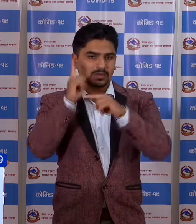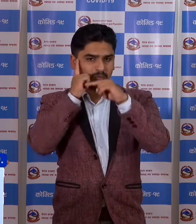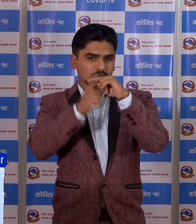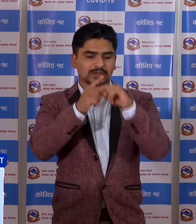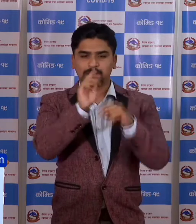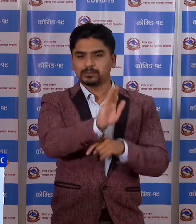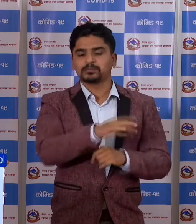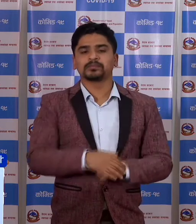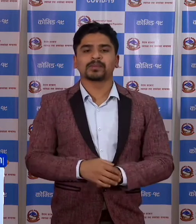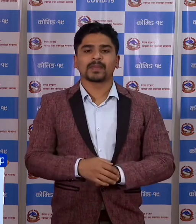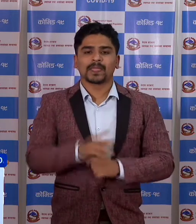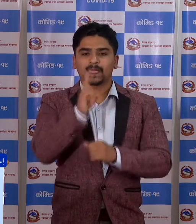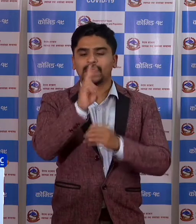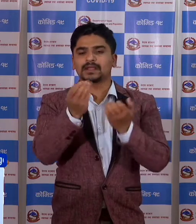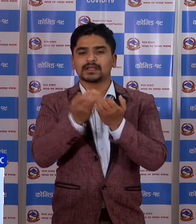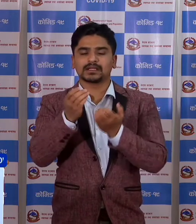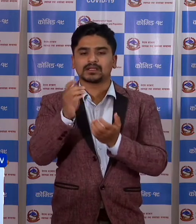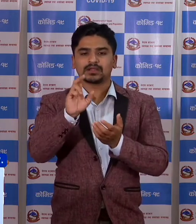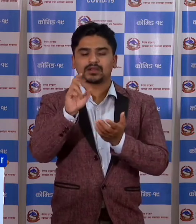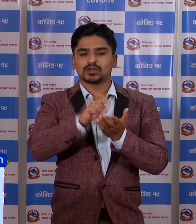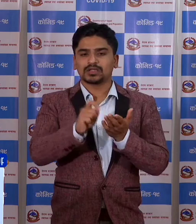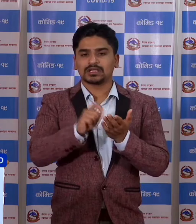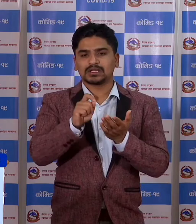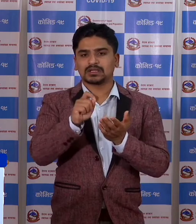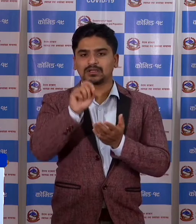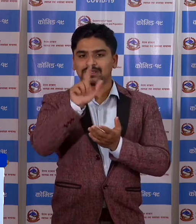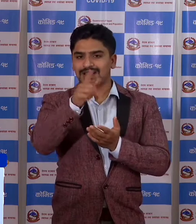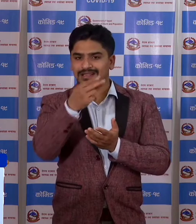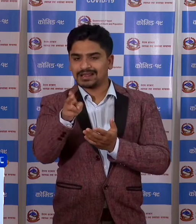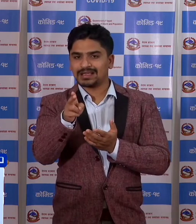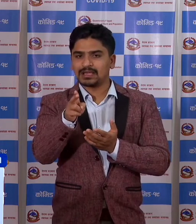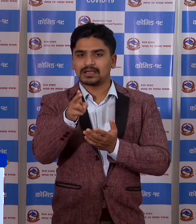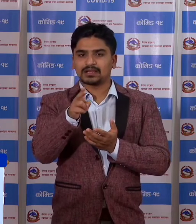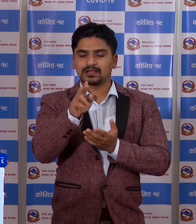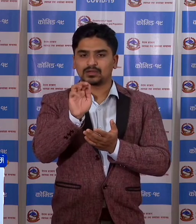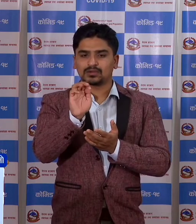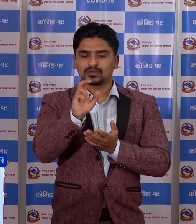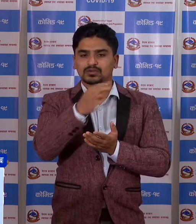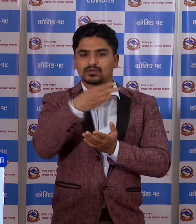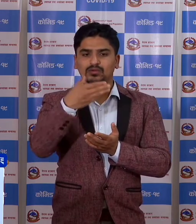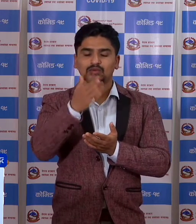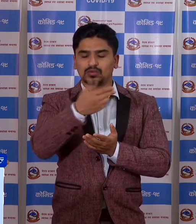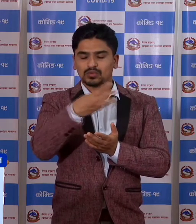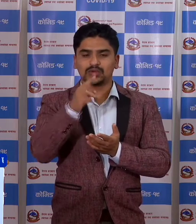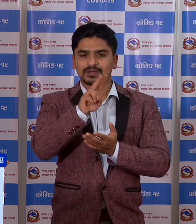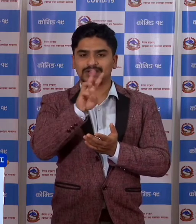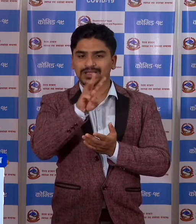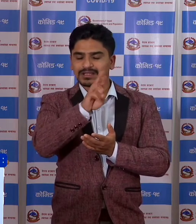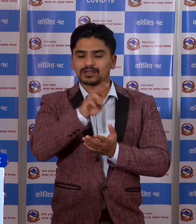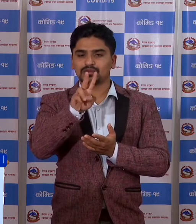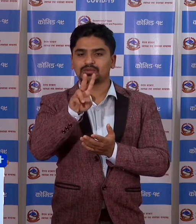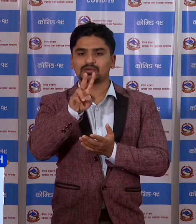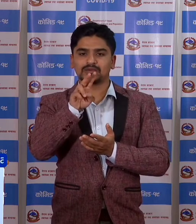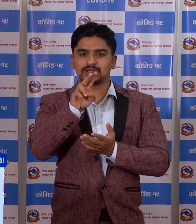पोजिटिभ रहनुभएको छ। त्यसै गरी दैलेख दुल्लुका 7 जना हुनुहुन्छ, उहाँहरू 23 र 30 वर्षीय 2 जना महिला